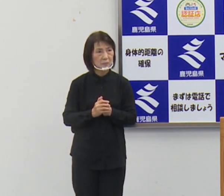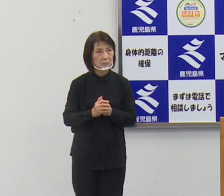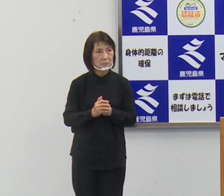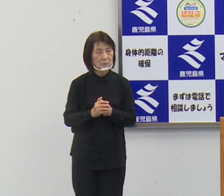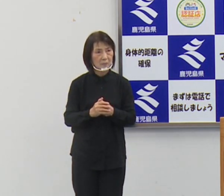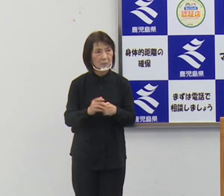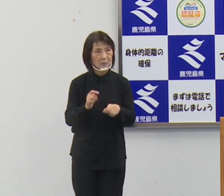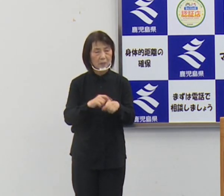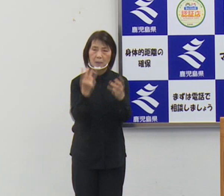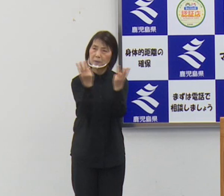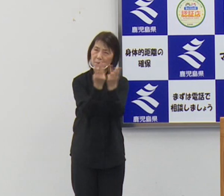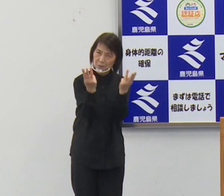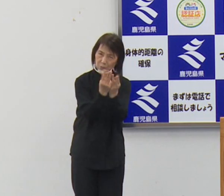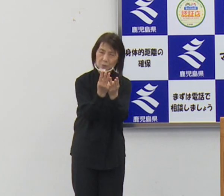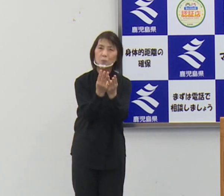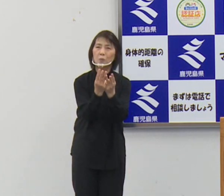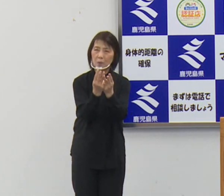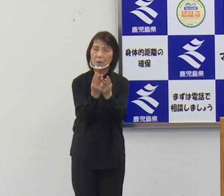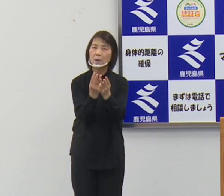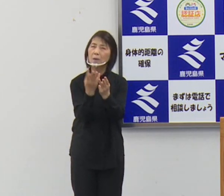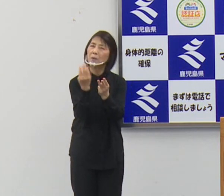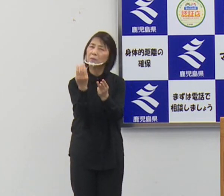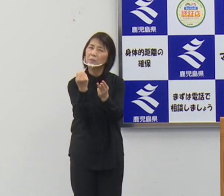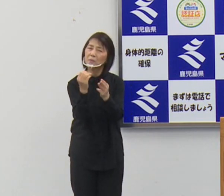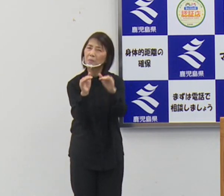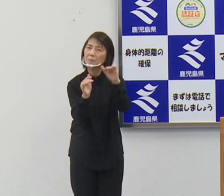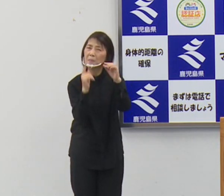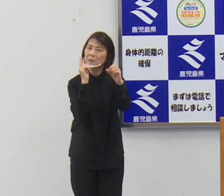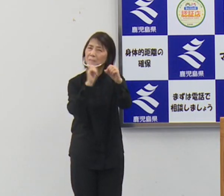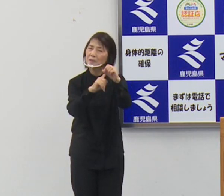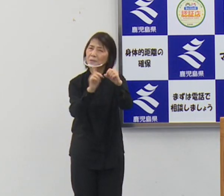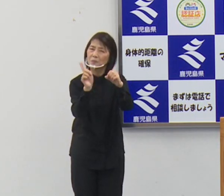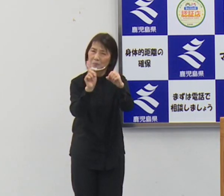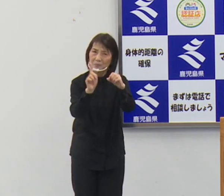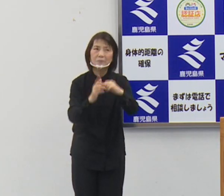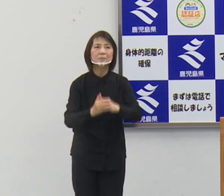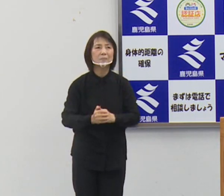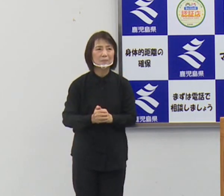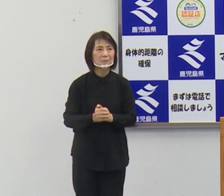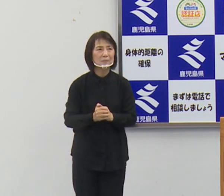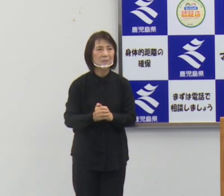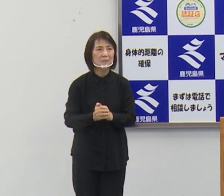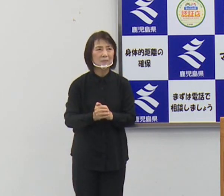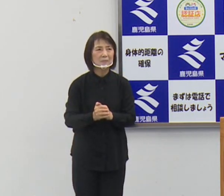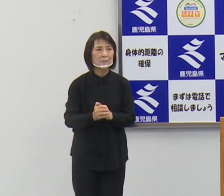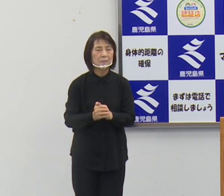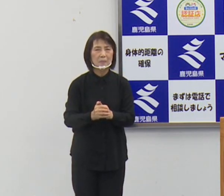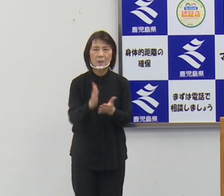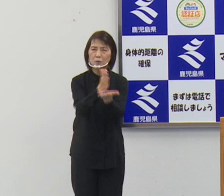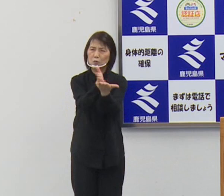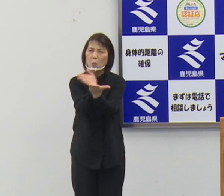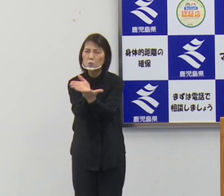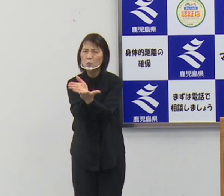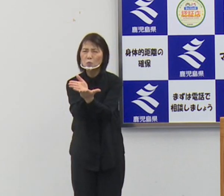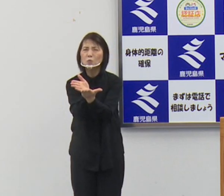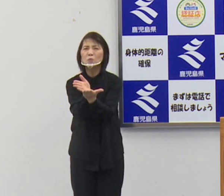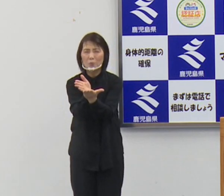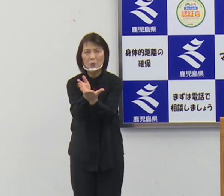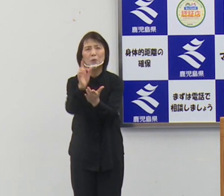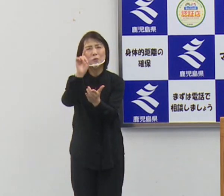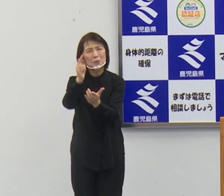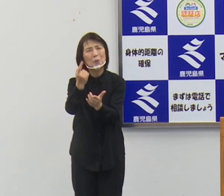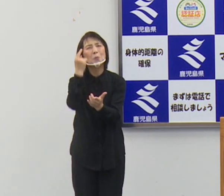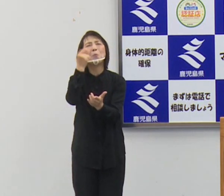数っていうのは目安としてはどれぐらいを考えられてますか。 それは多分種目にもよると思うので、すいません、私